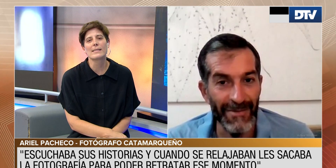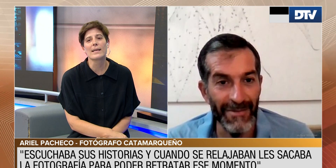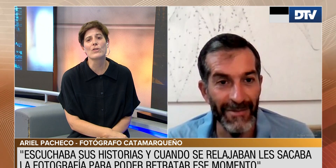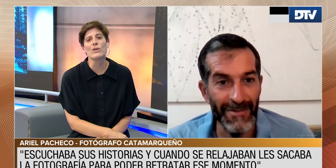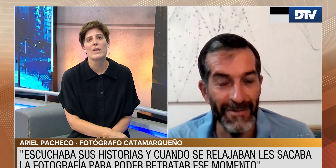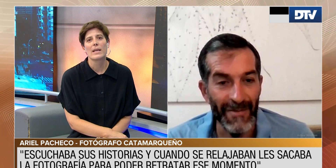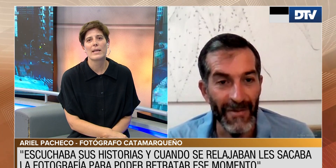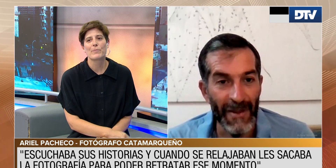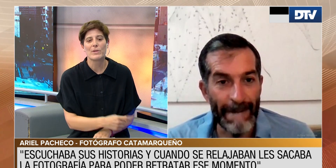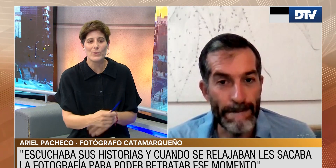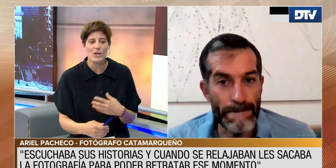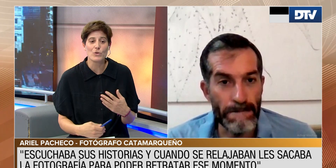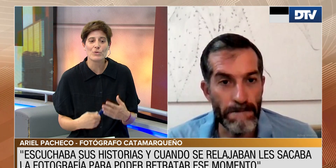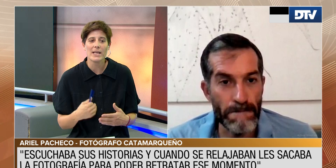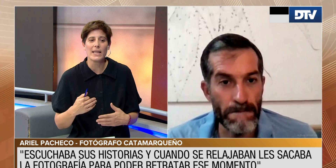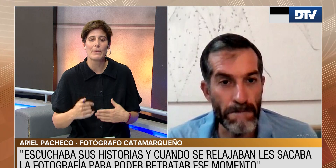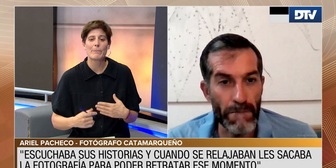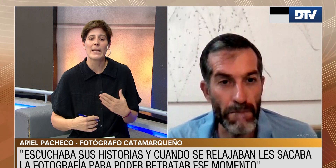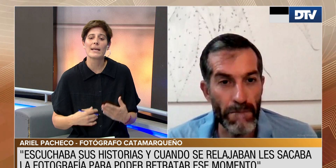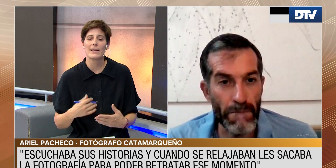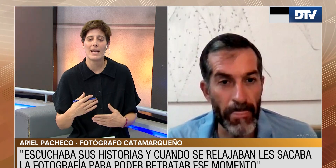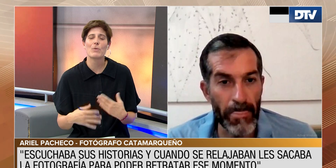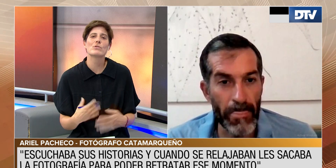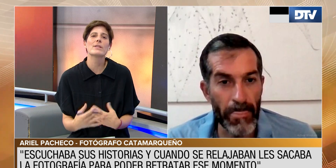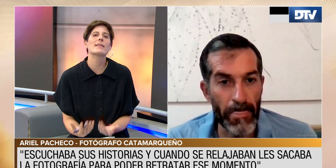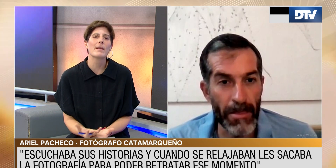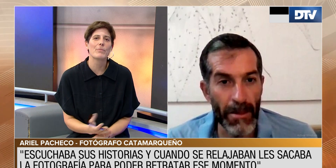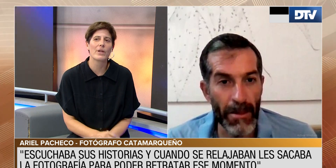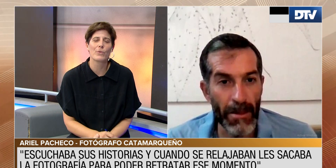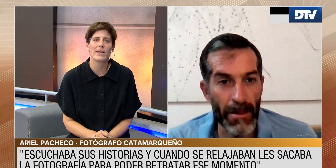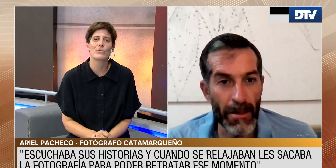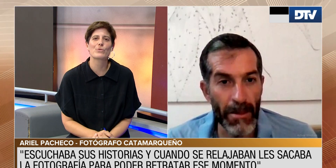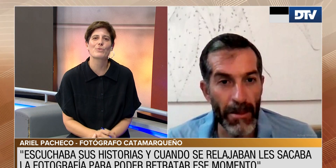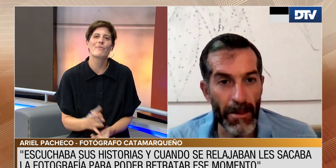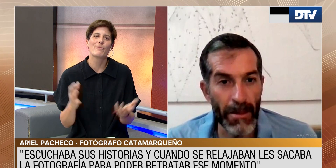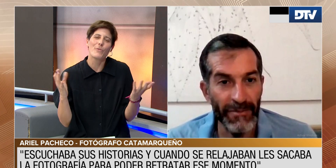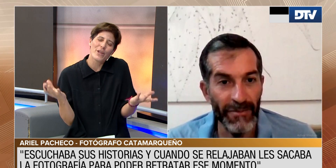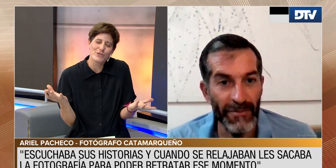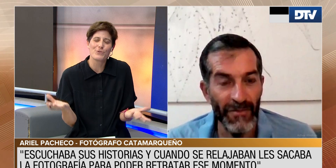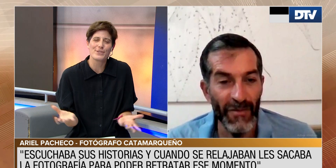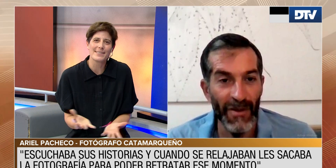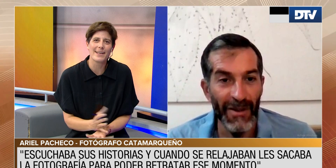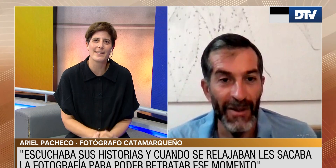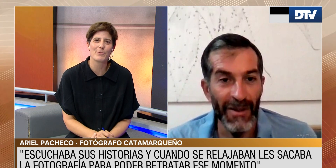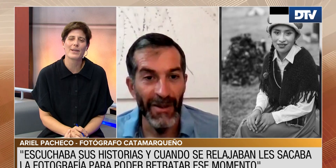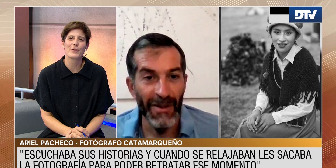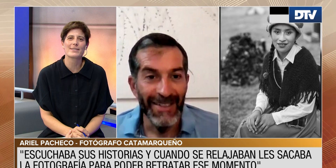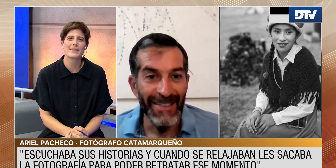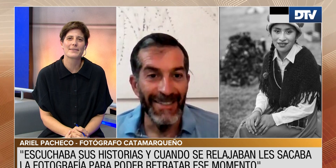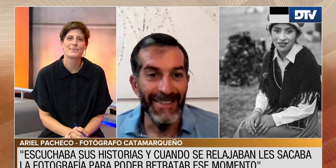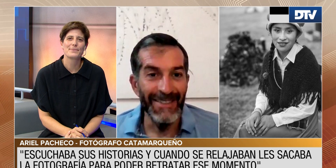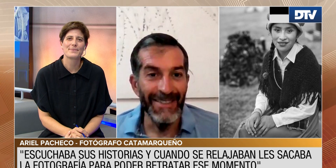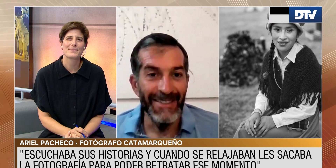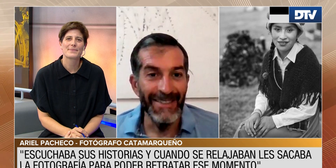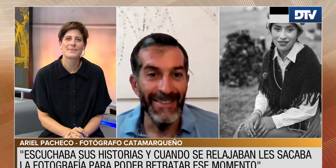venís realizando? Si tuviste la oportunidad de ver la evolución del tiempo de alguna de tus modelos circunstanciales, podríamos